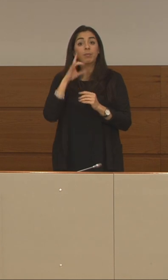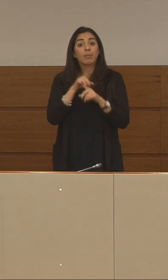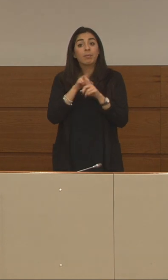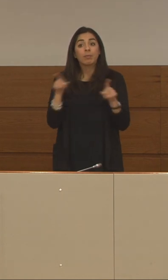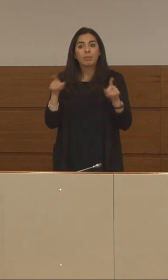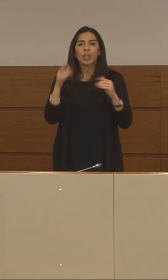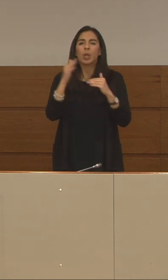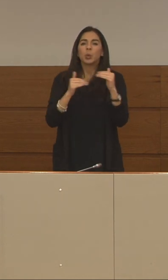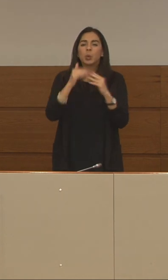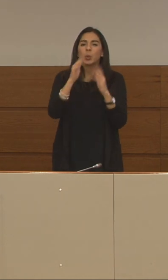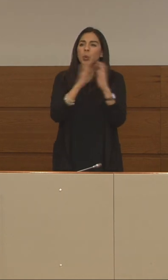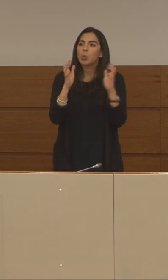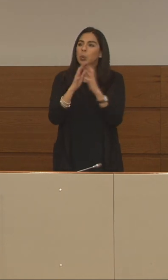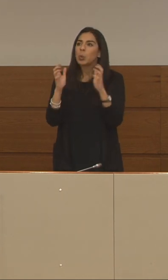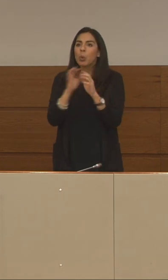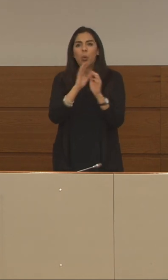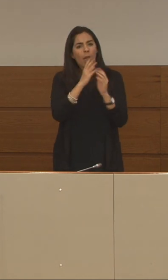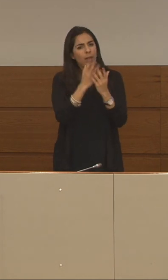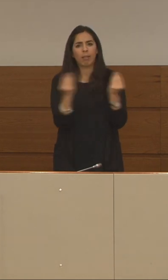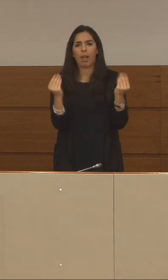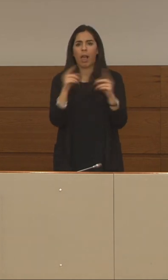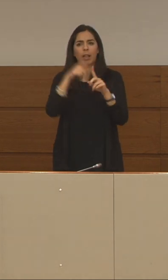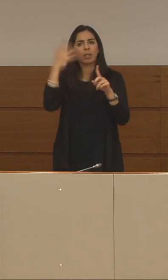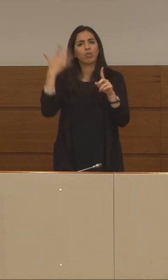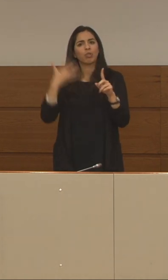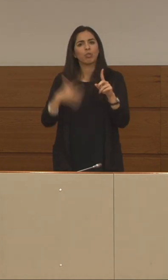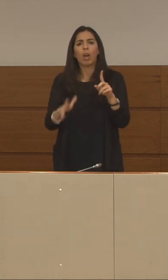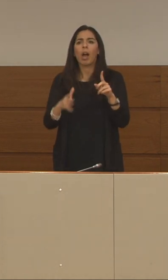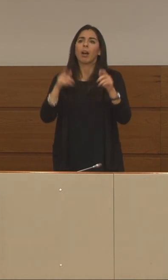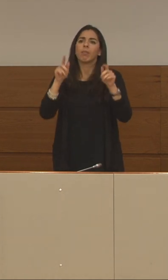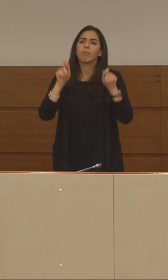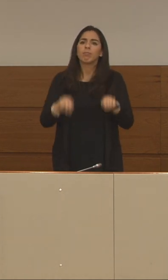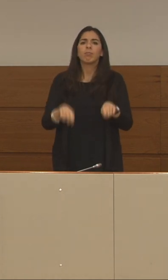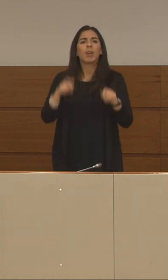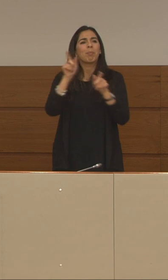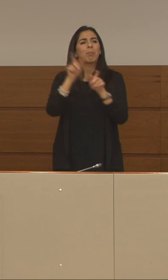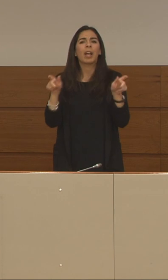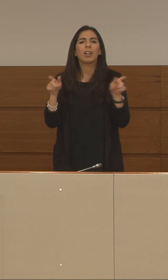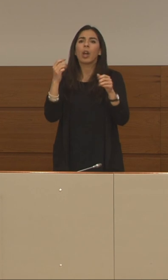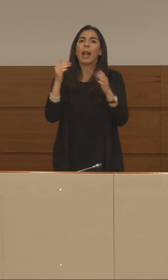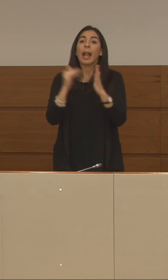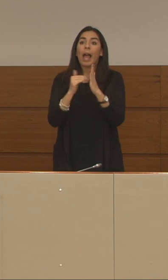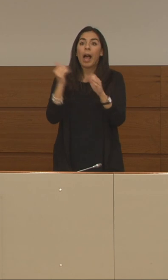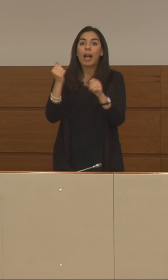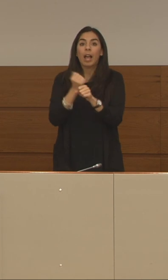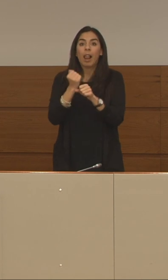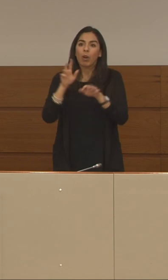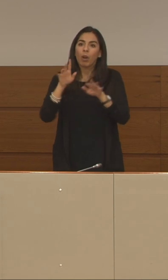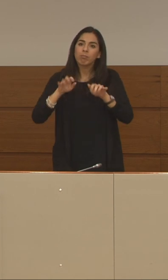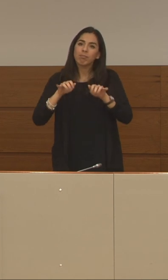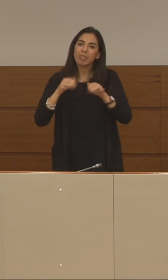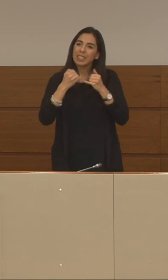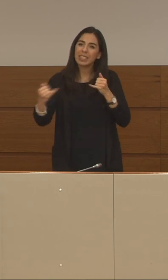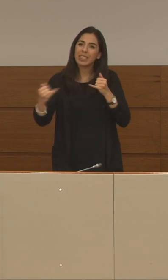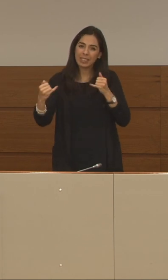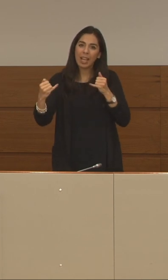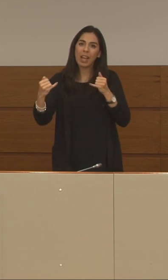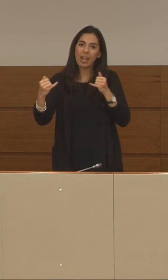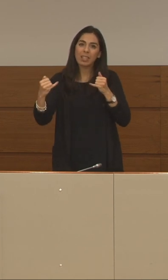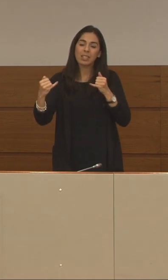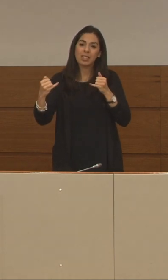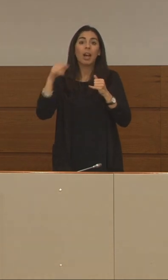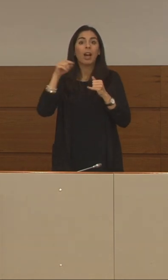attivato lo smart working forme di lavoro a distanza quindi sono quelle che sono anche